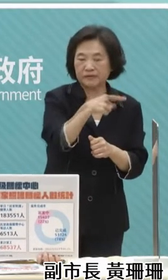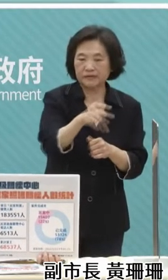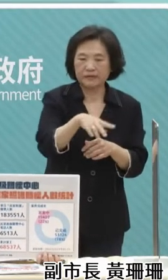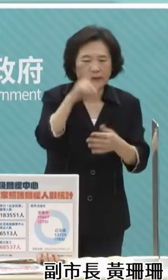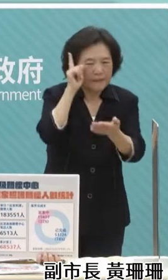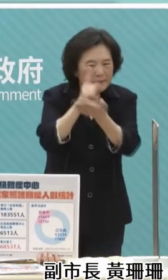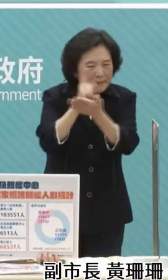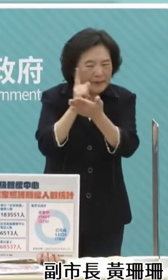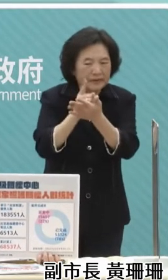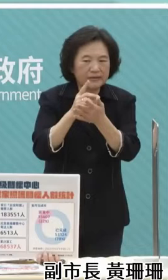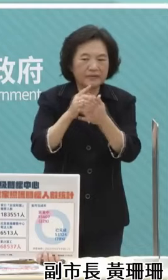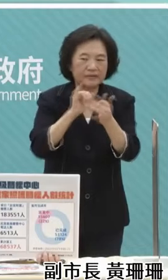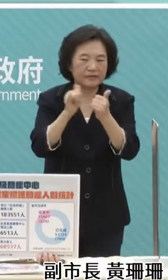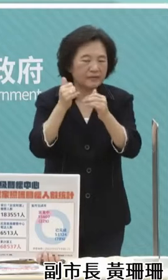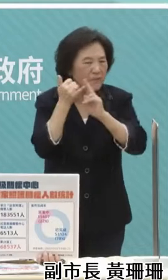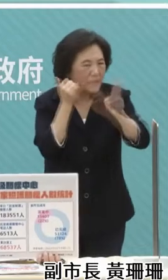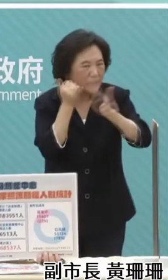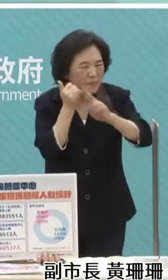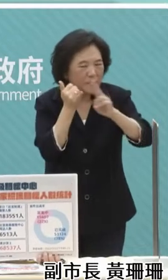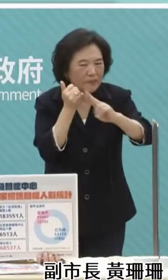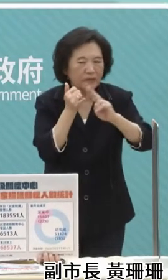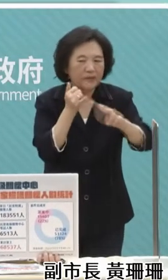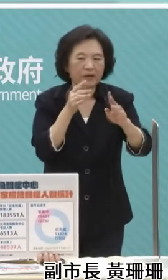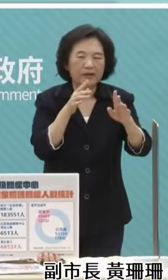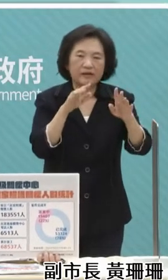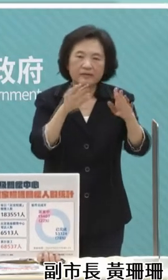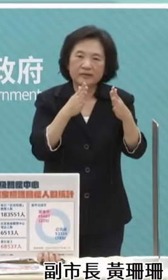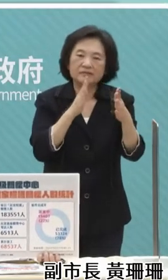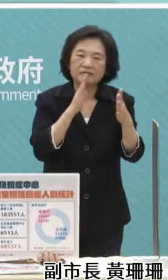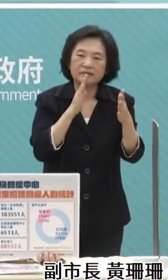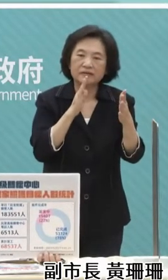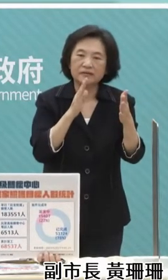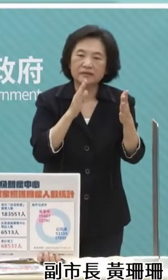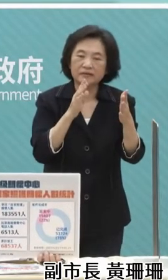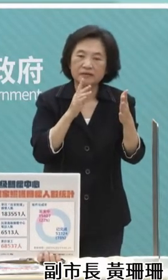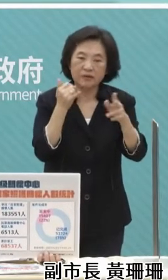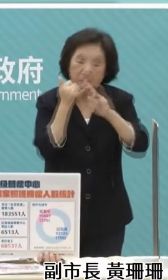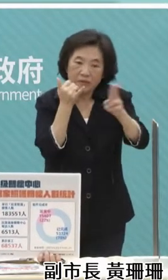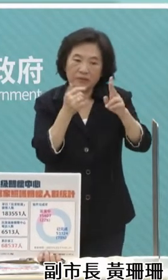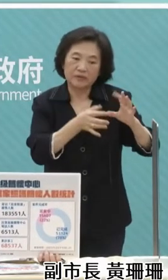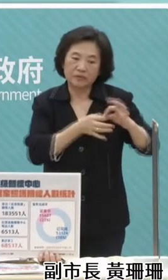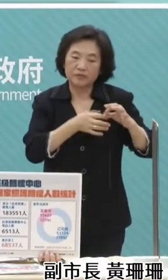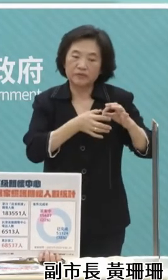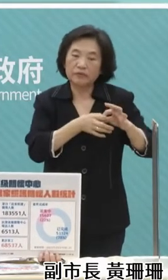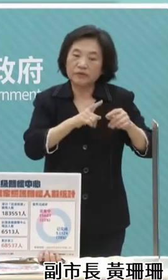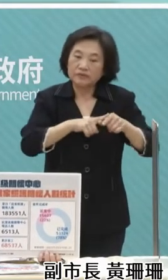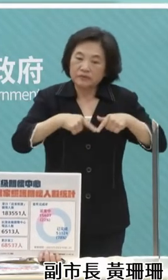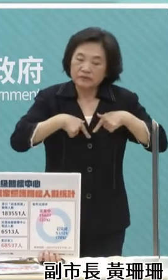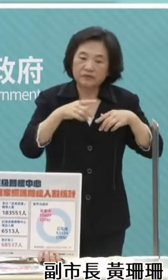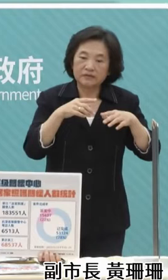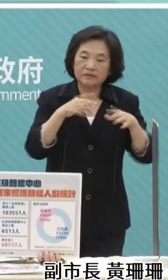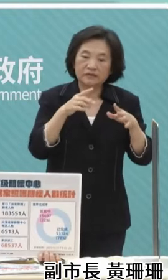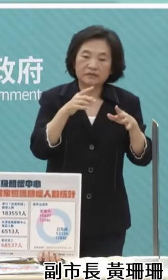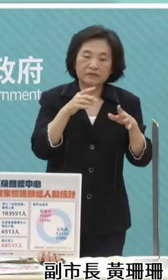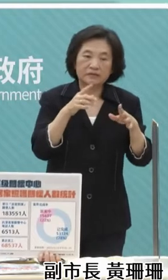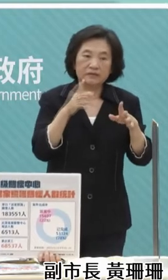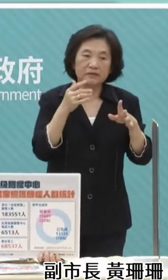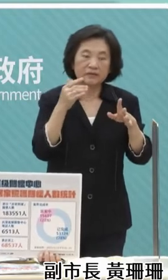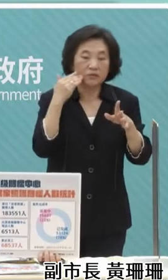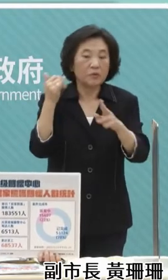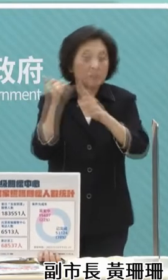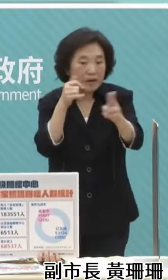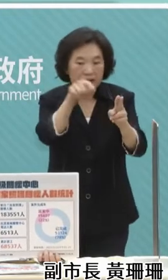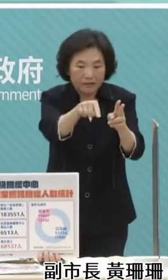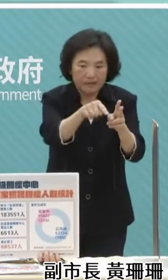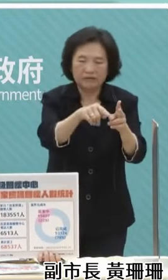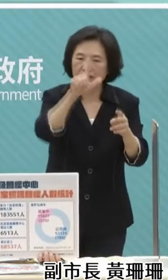天的电话累计进线人数大概是除了进线关怀中心就是我们打出去以外的打进